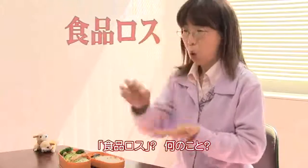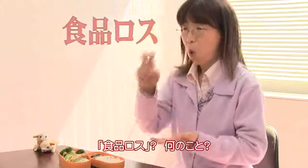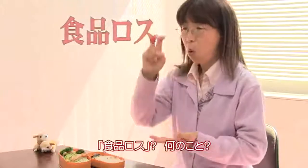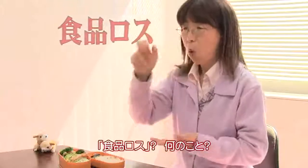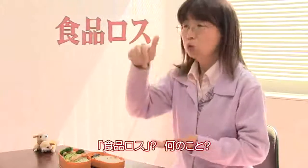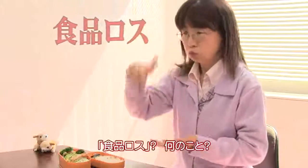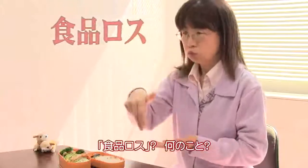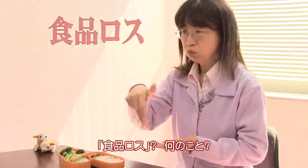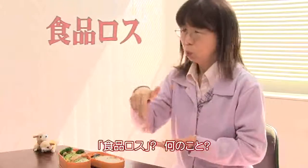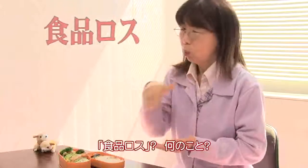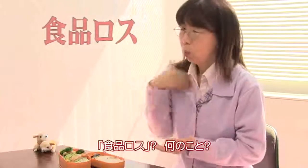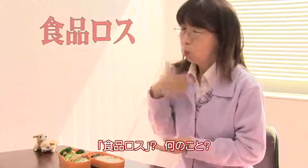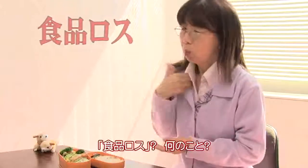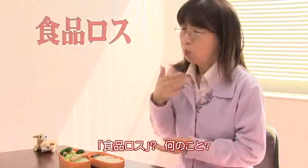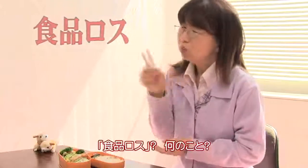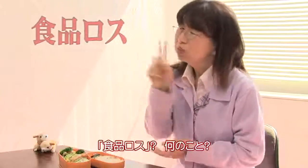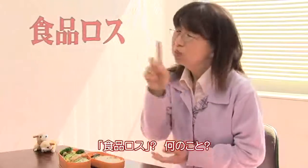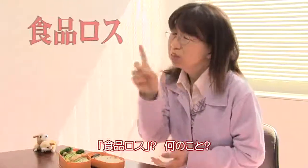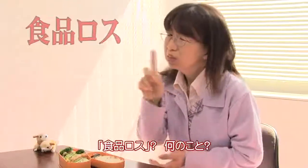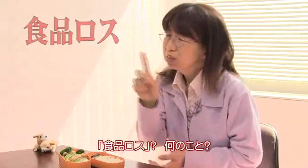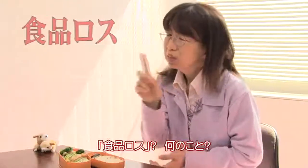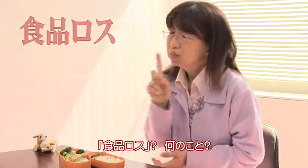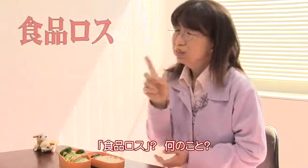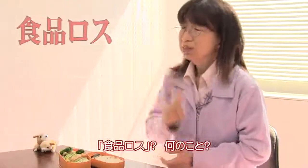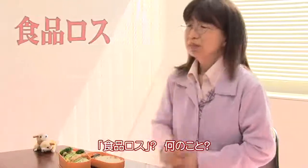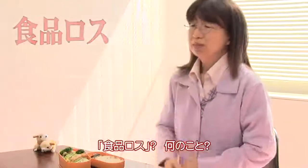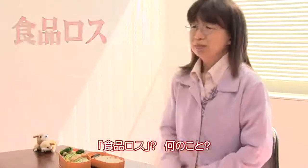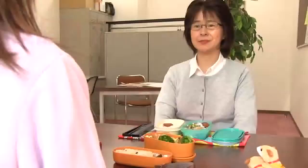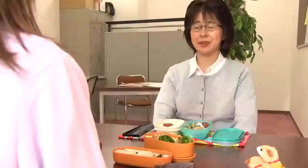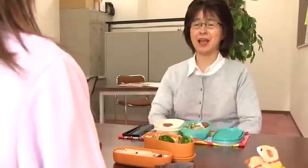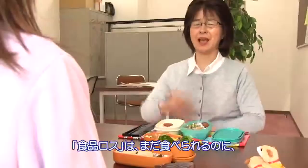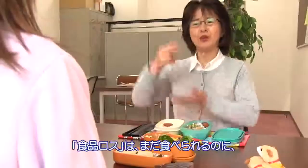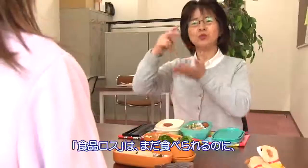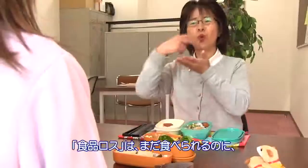食品ロス数車内はなのことを